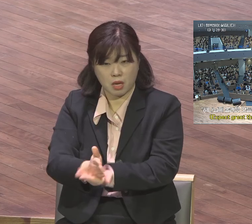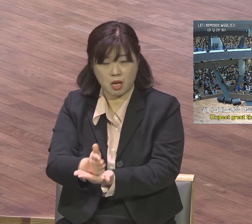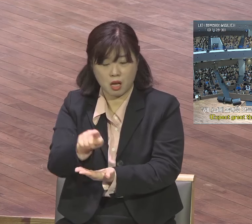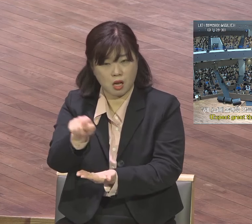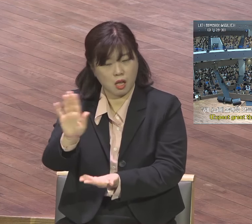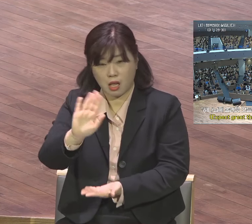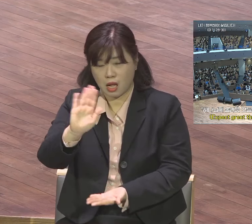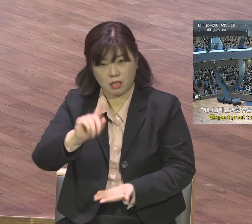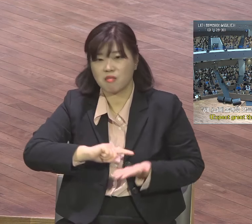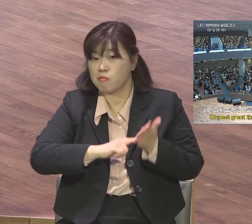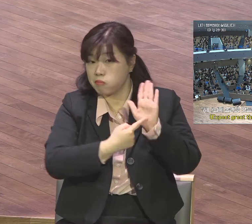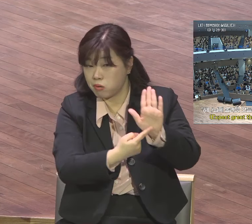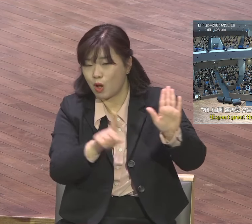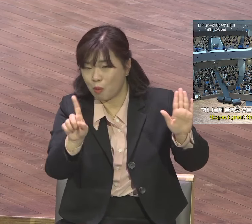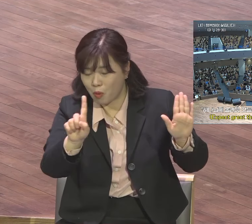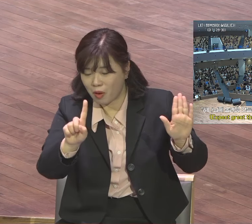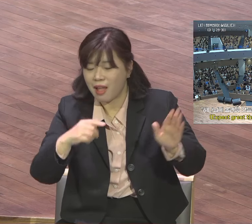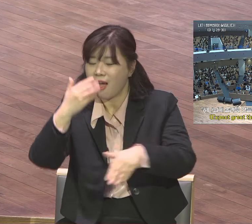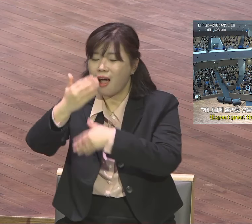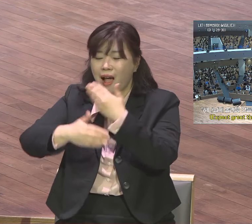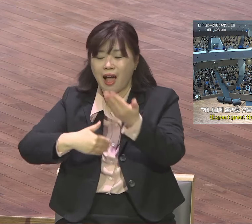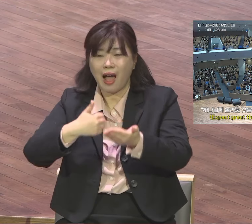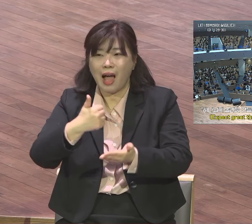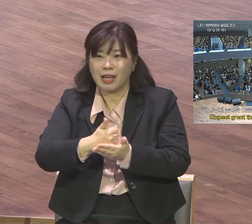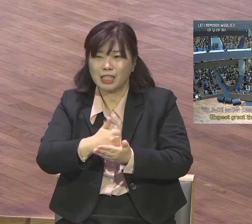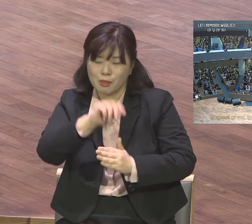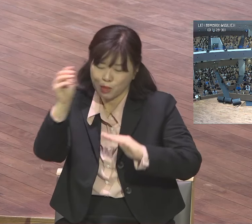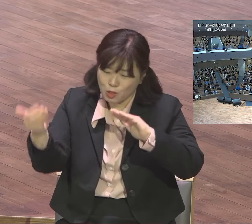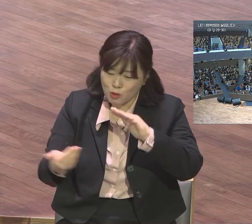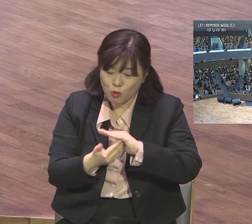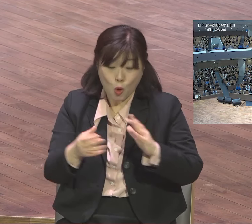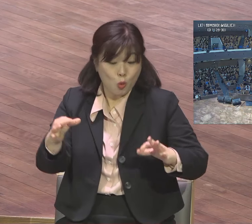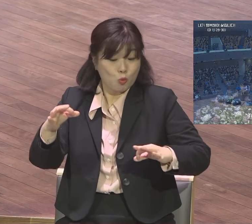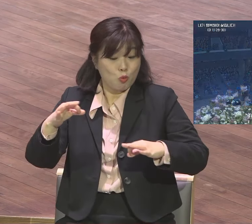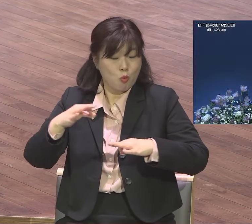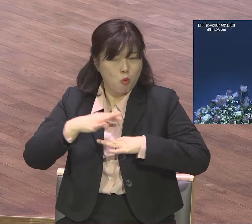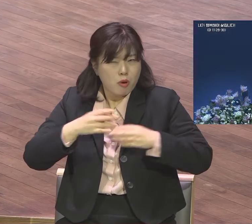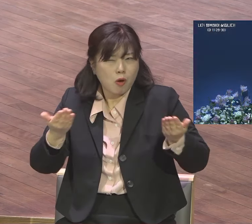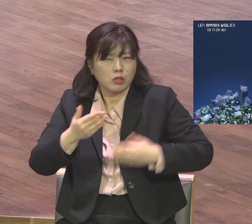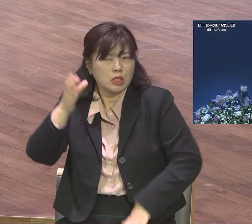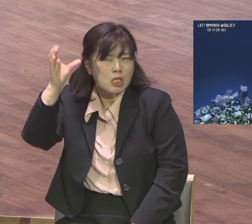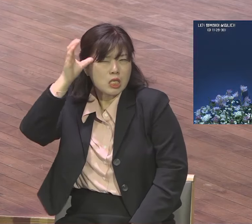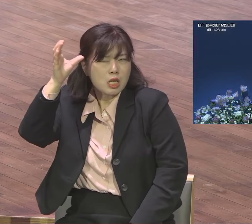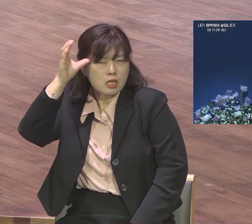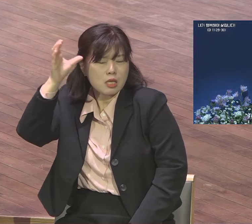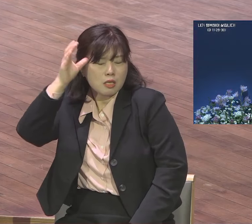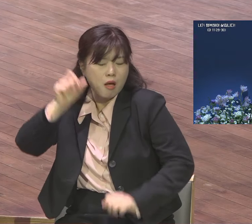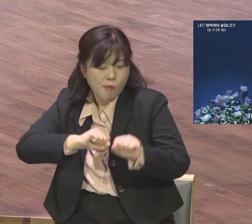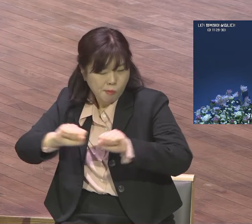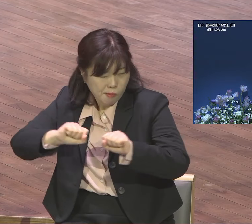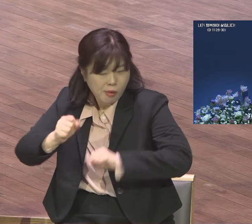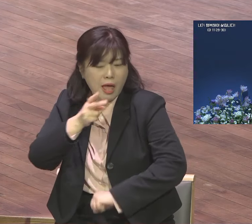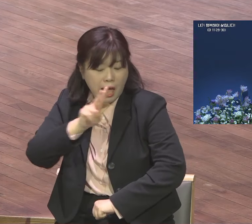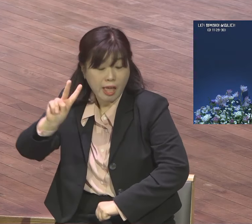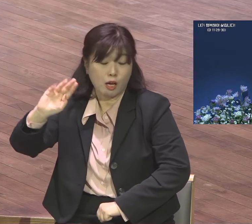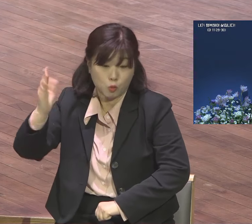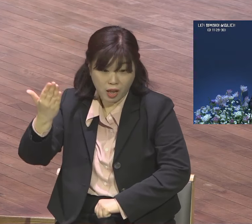였습니다. Expect great things from God. Attempt great things for God. From